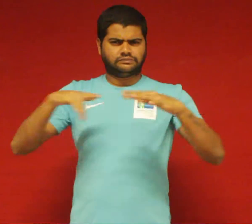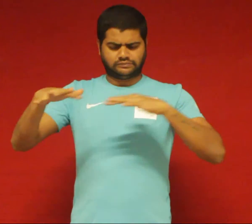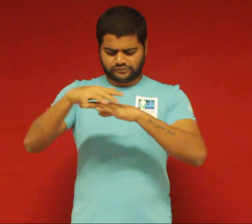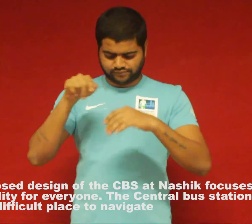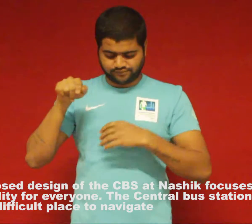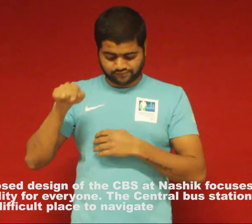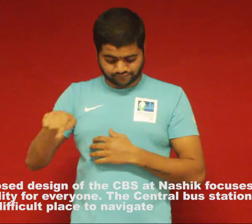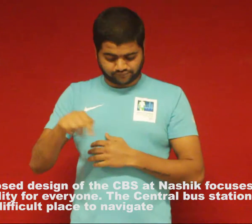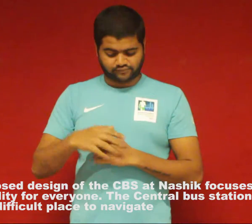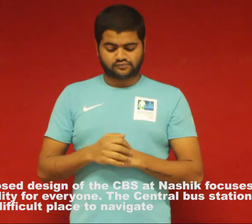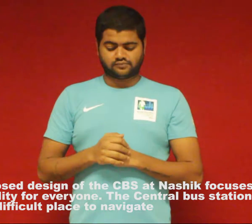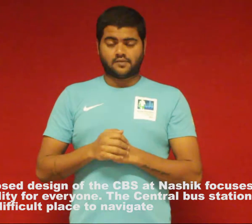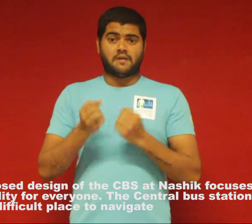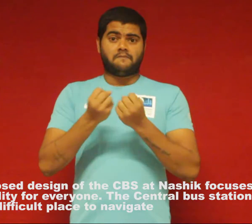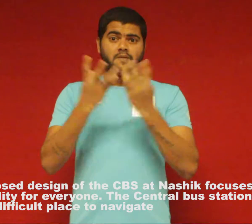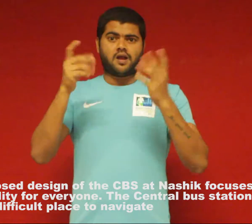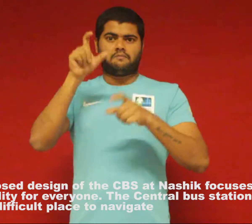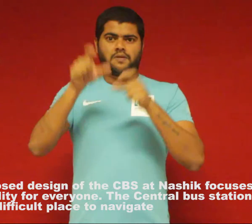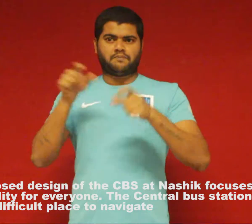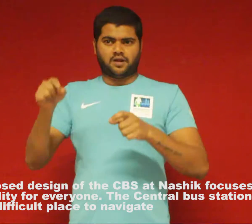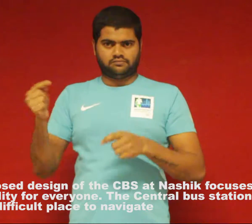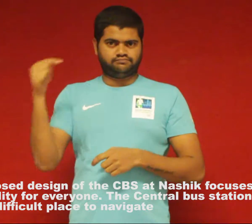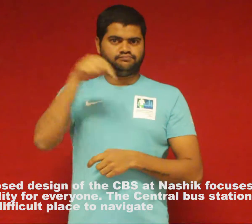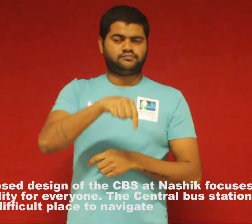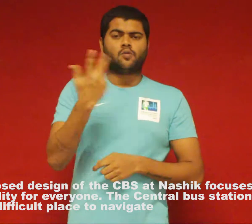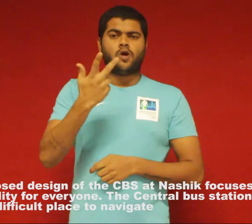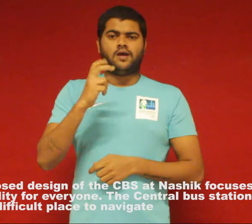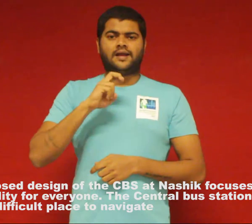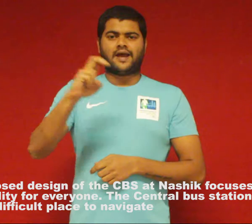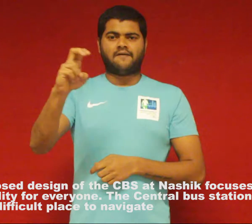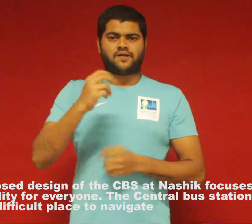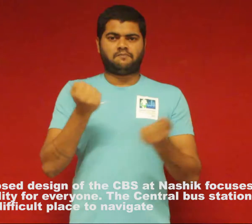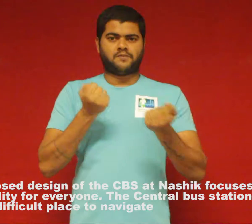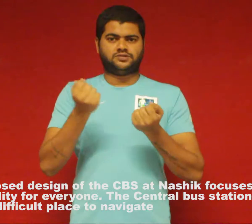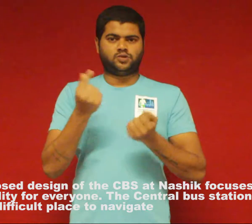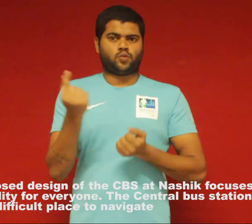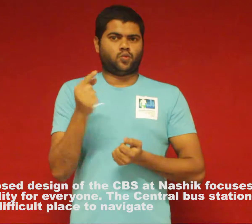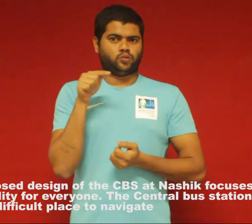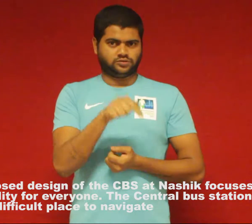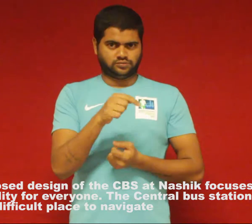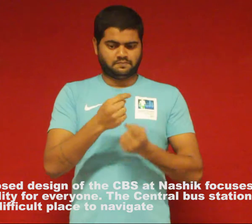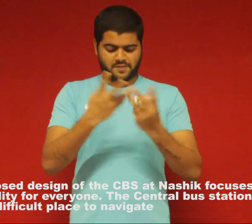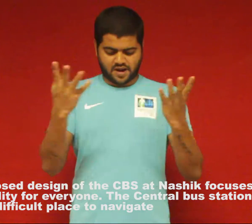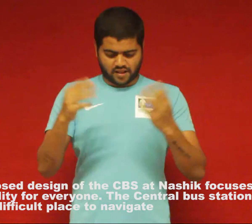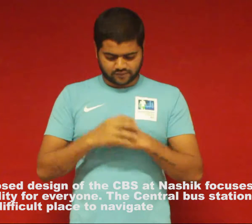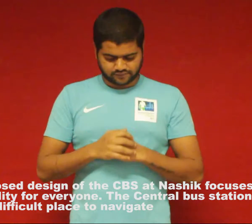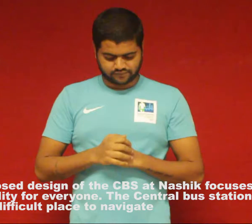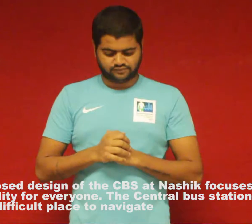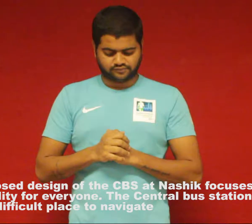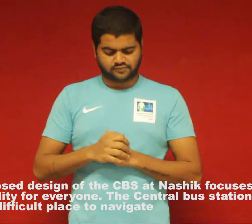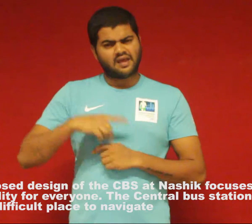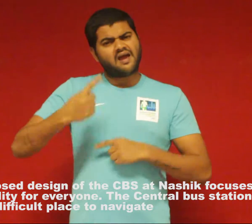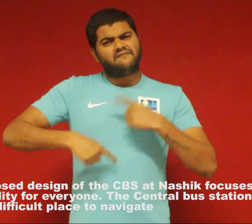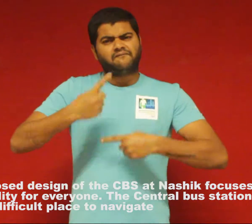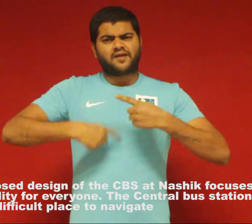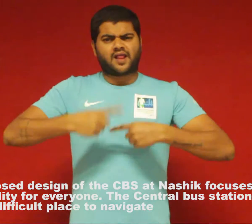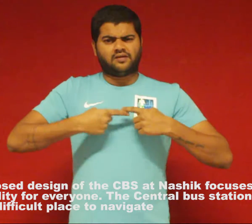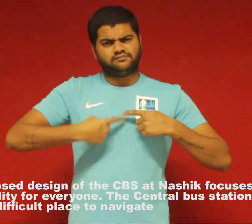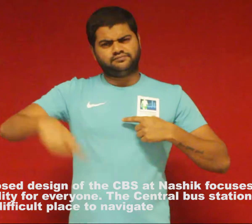The proposed design of the CBS at Nasik focuses on accessibility for everyone. The Central Bus